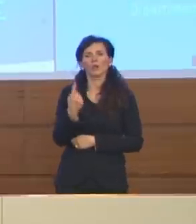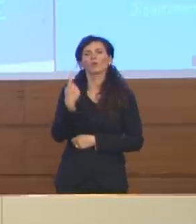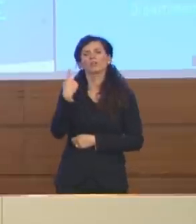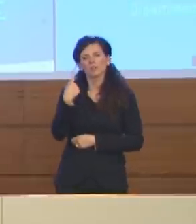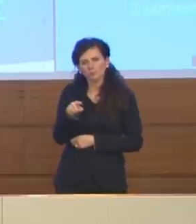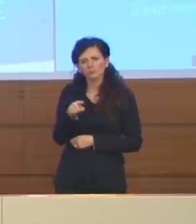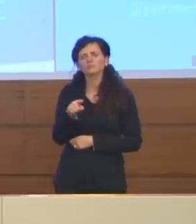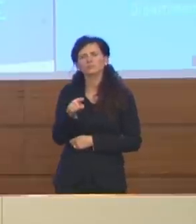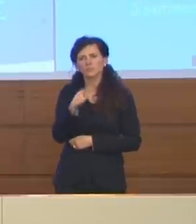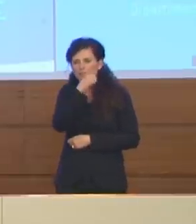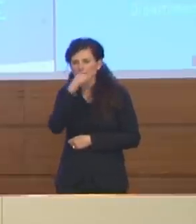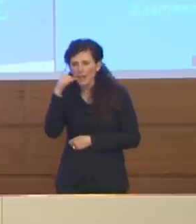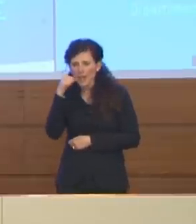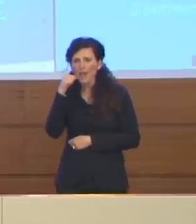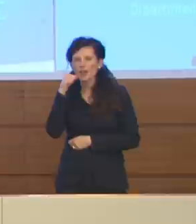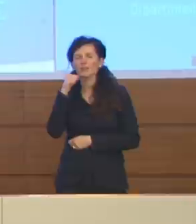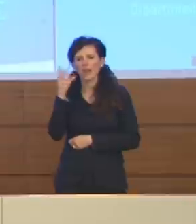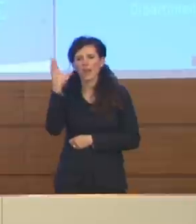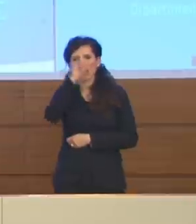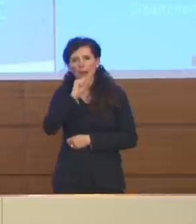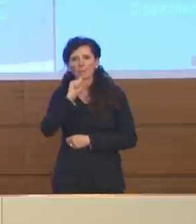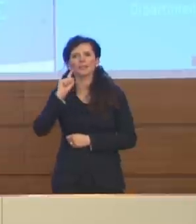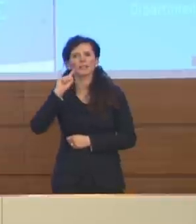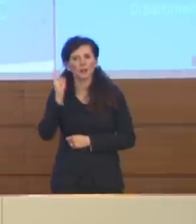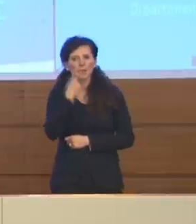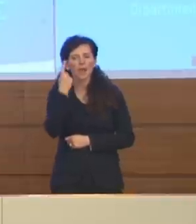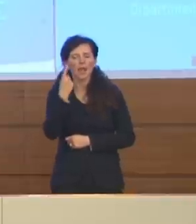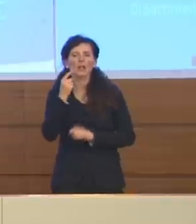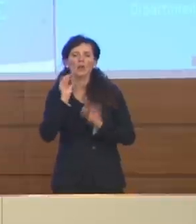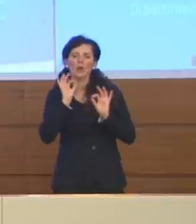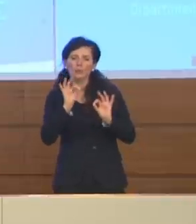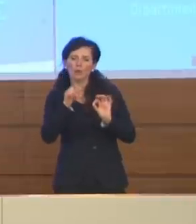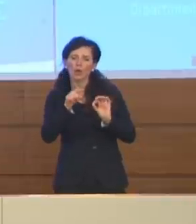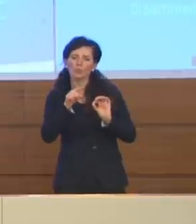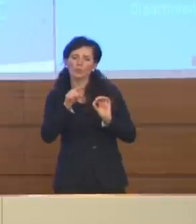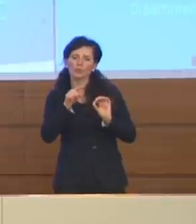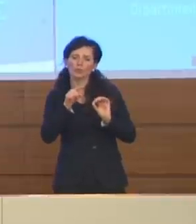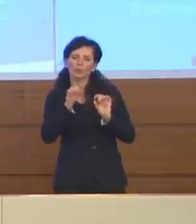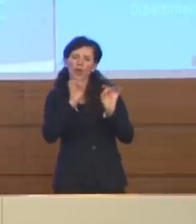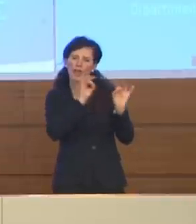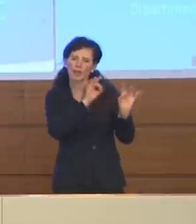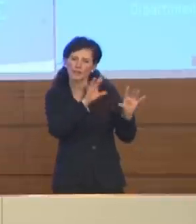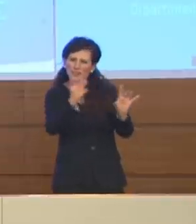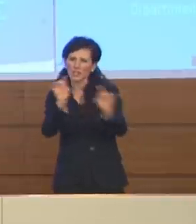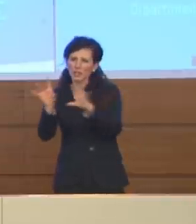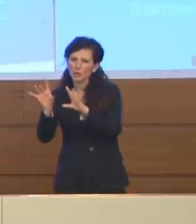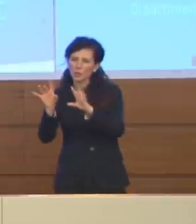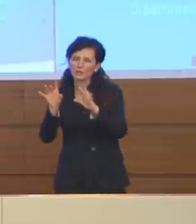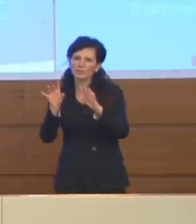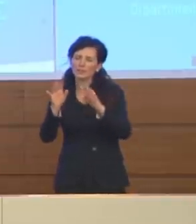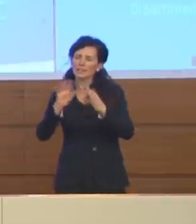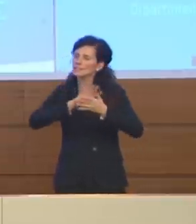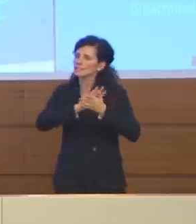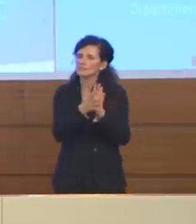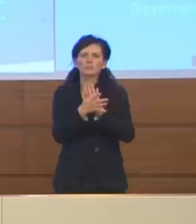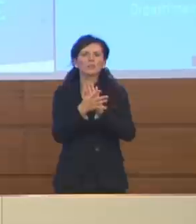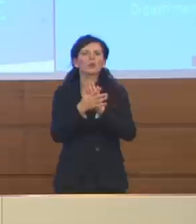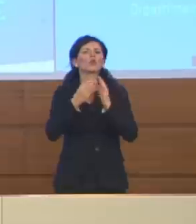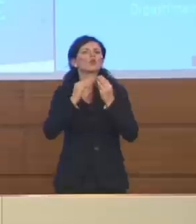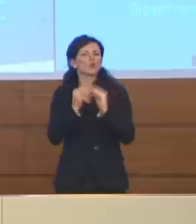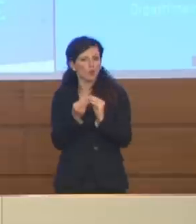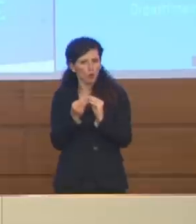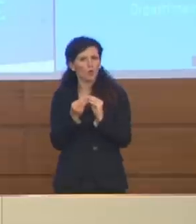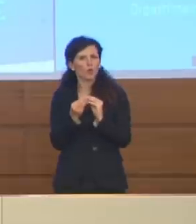definire quello che il profilo di eliminazione del virus in vari fluidi biologici